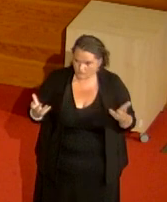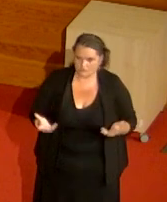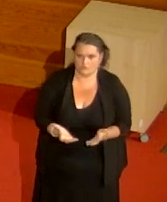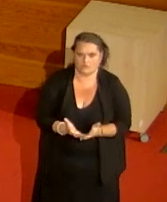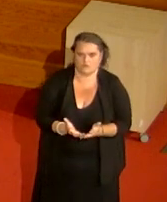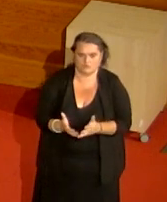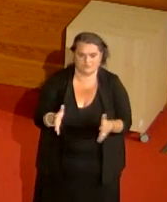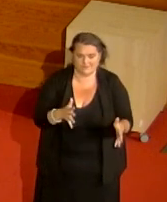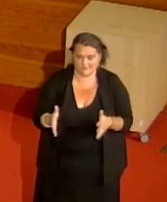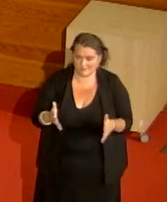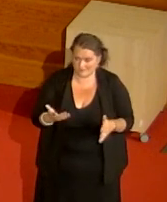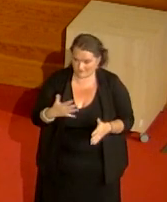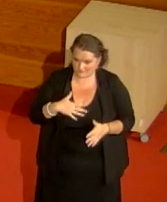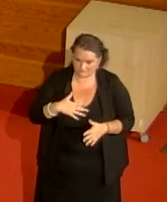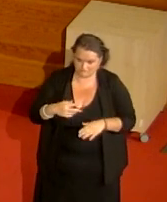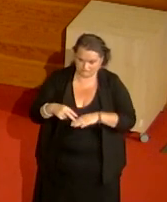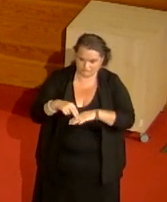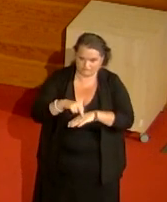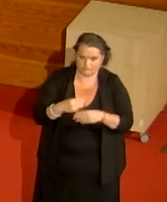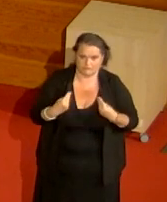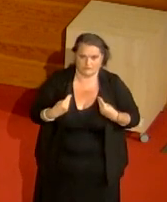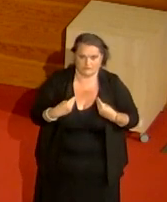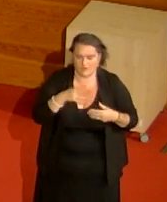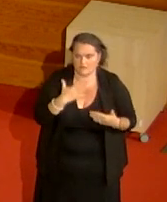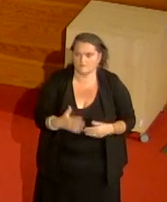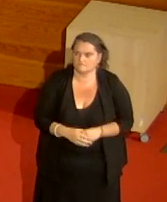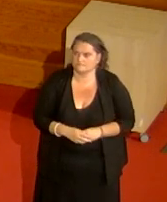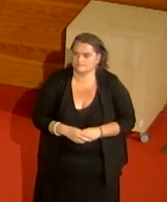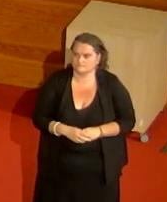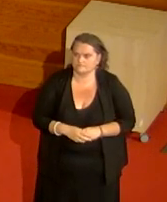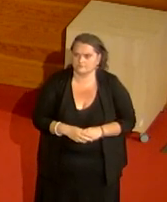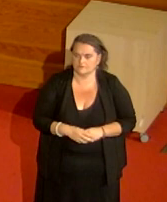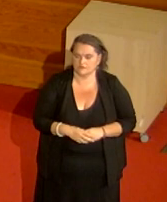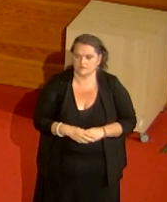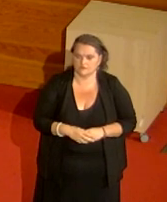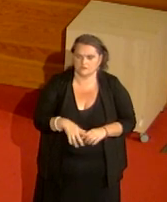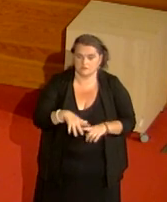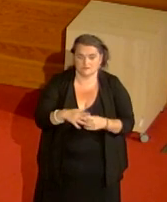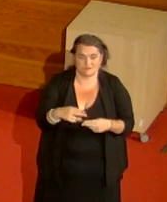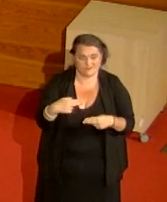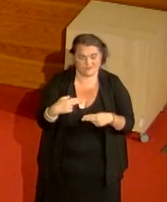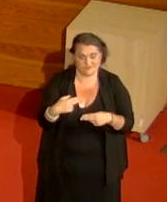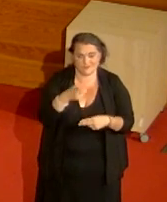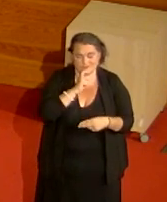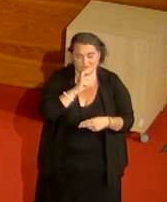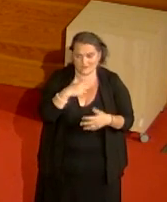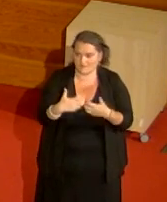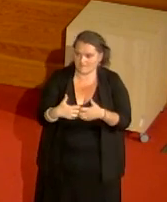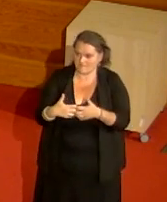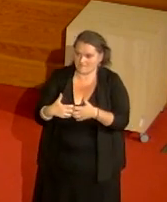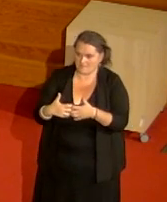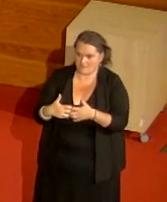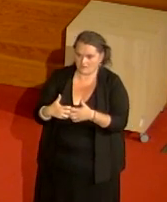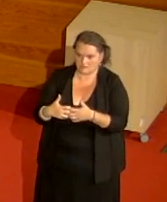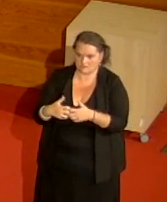época que habitamos a esa eh dificultad de de del mundo mediado por máquinas eh lleva como título